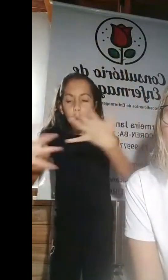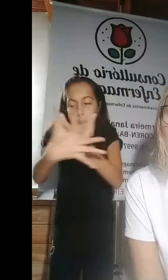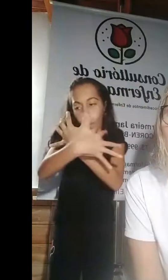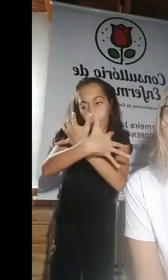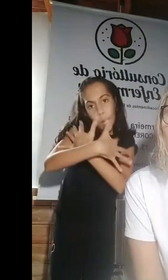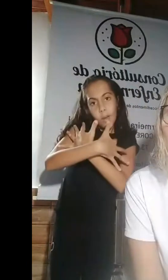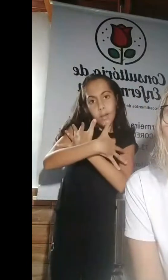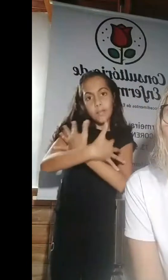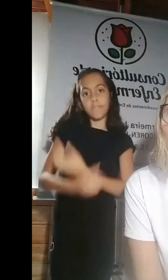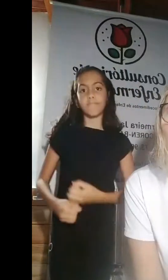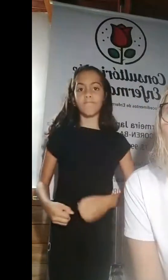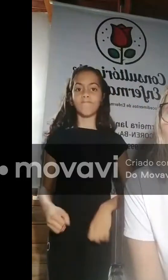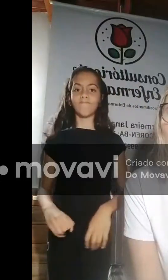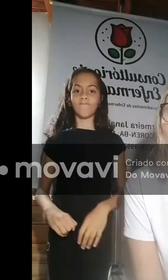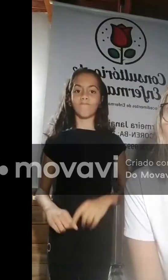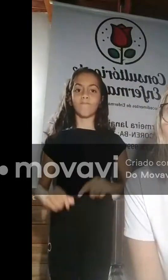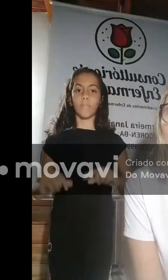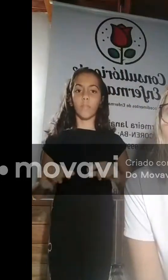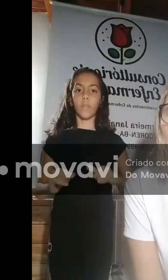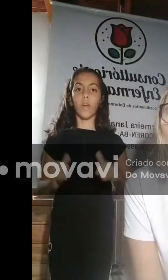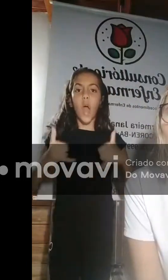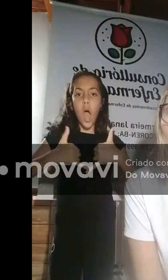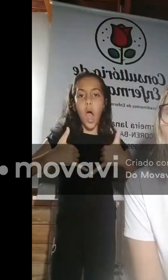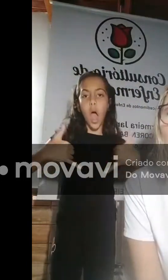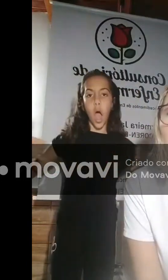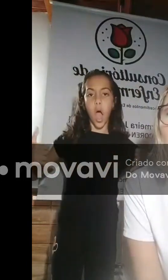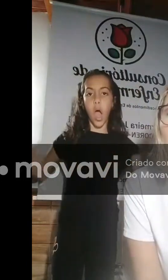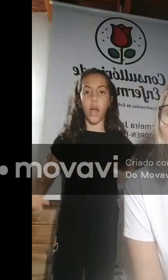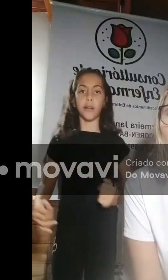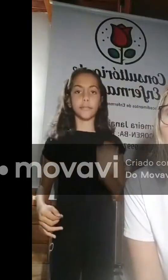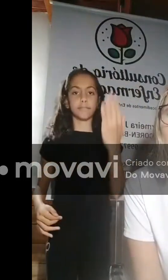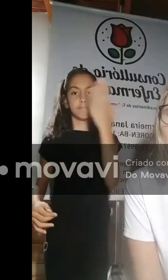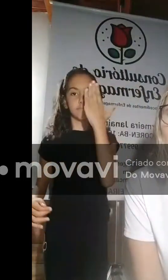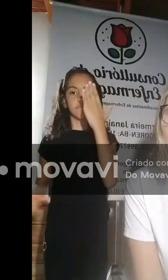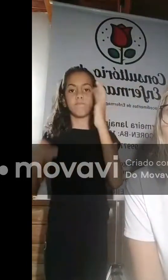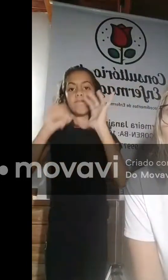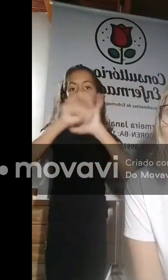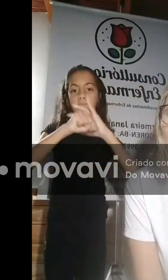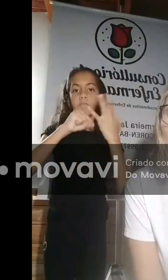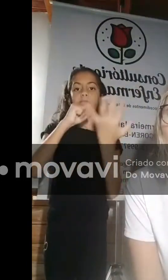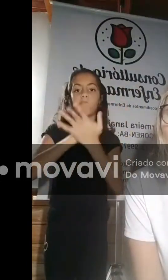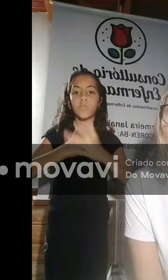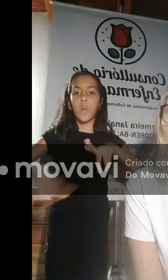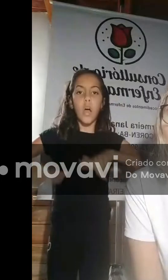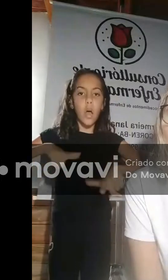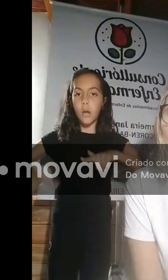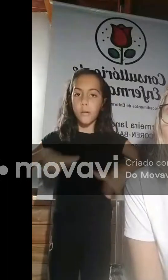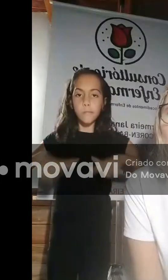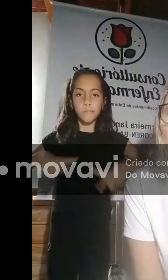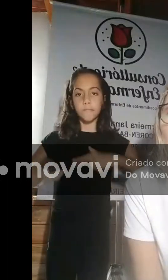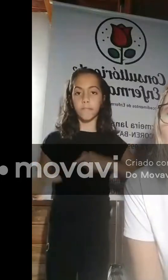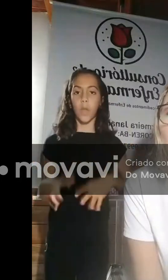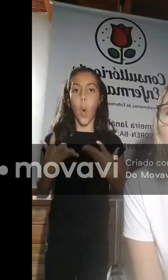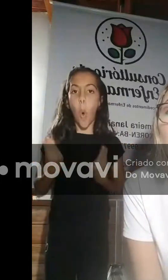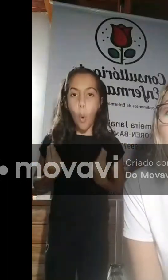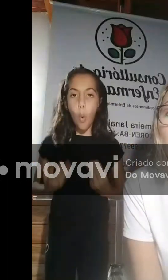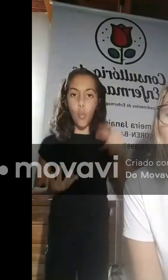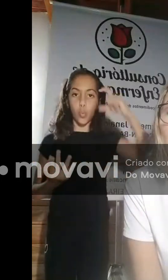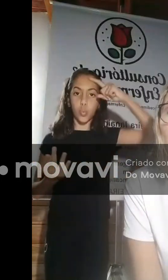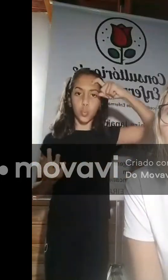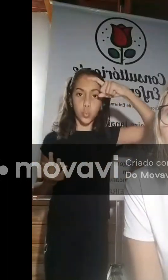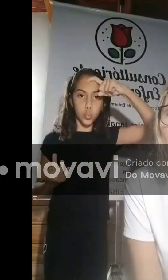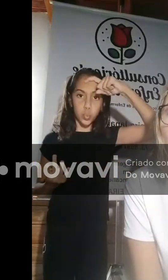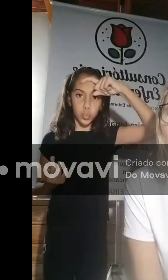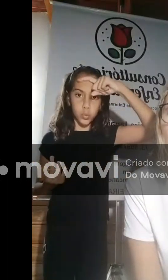frente, né? Na batalha contra o Covid. Sabemos que tantos riscos